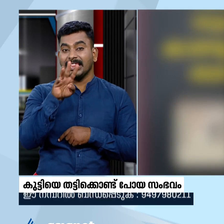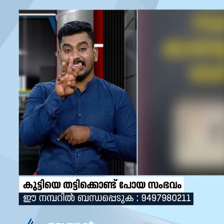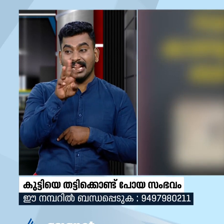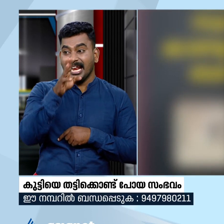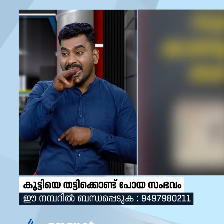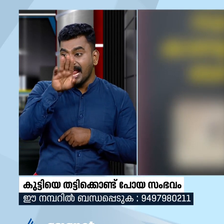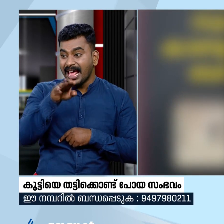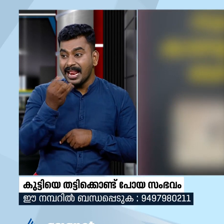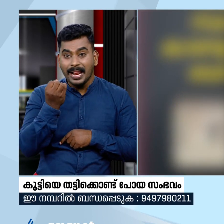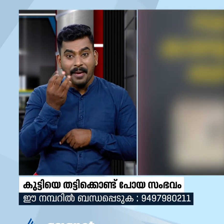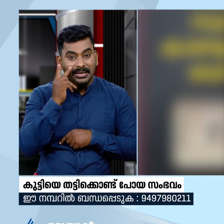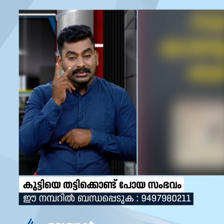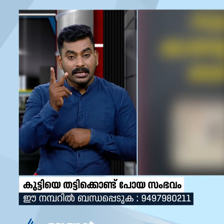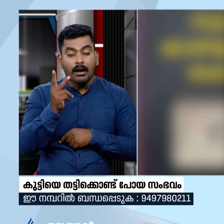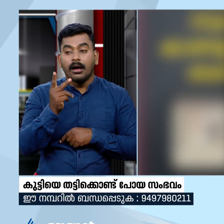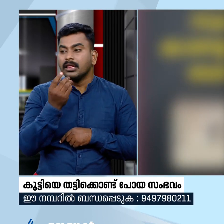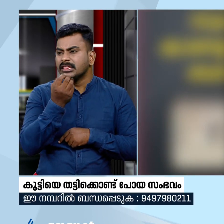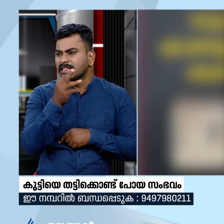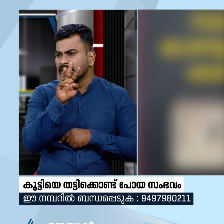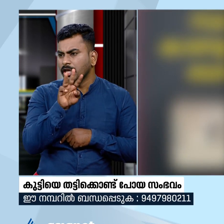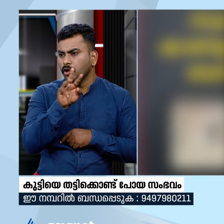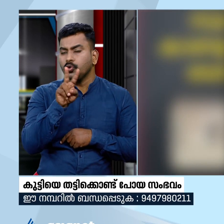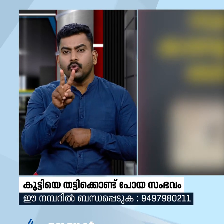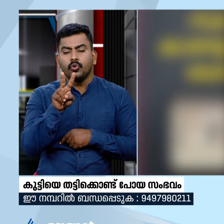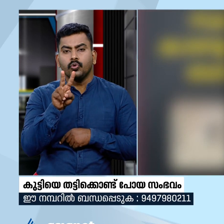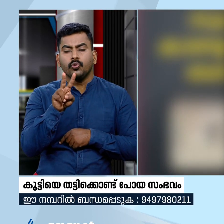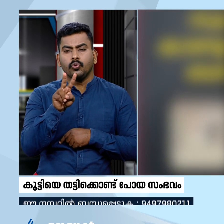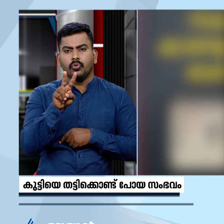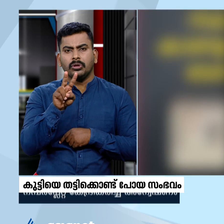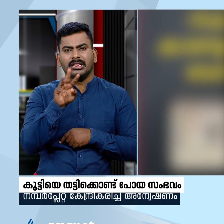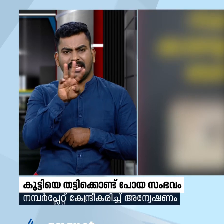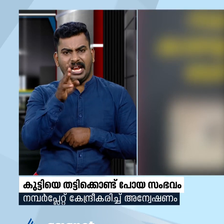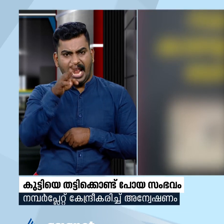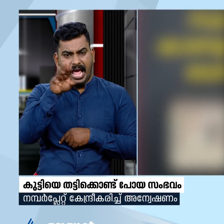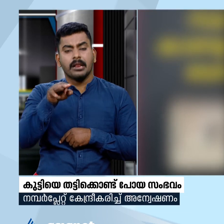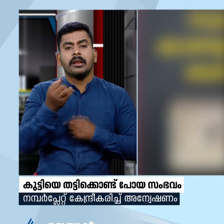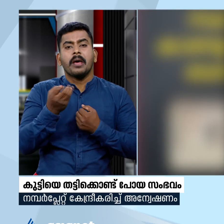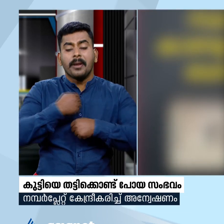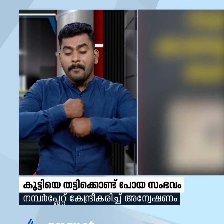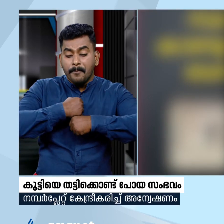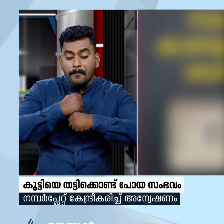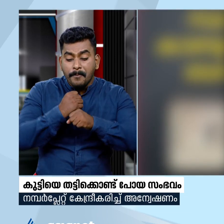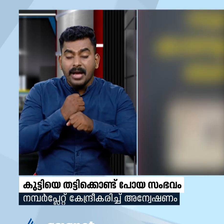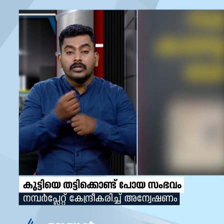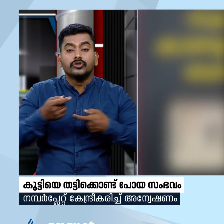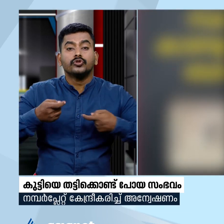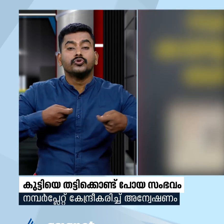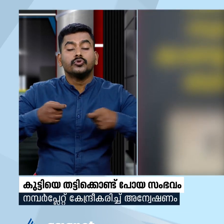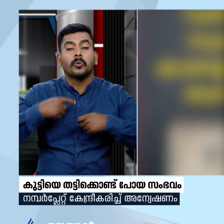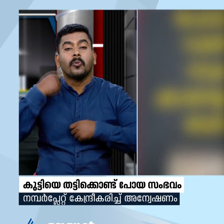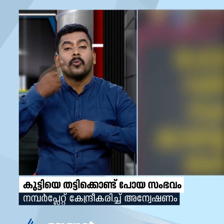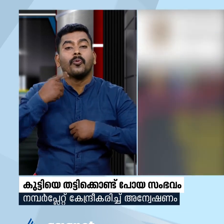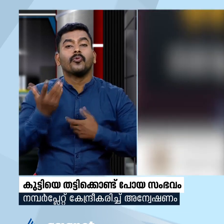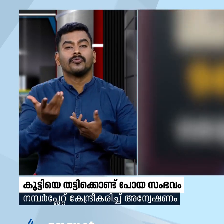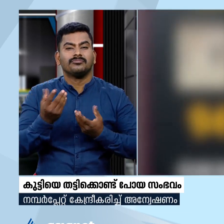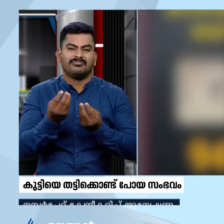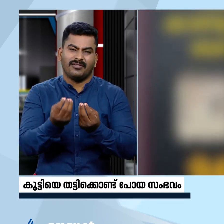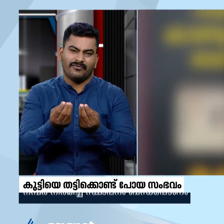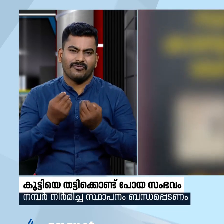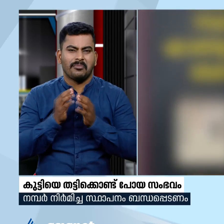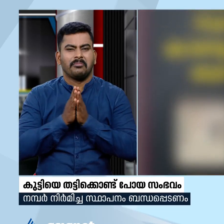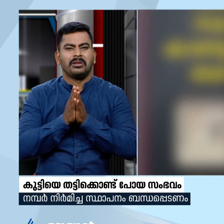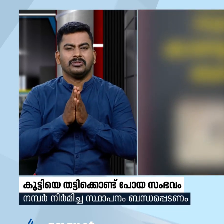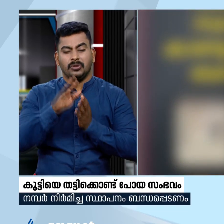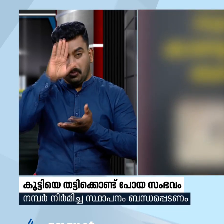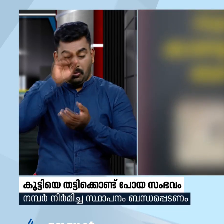തട്ടിക്കൊണ്ടുപോയത് വൈകിട്ട് 4:00 ആയിരുന്നെങ്കിൽ വൈകിട്ട് 3:27 4:46 ദൃശ്യങ്ങൾ, ഈ മൂന്നര ഭാഗത്തുള്ള